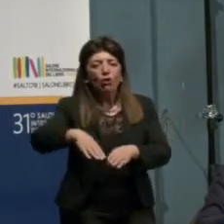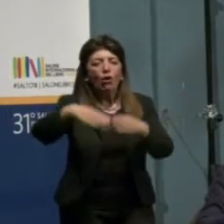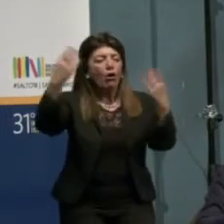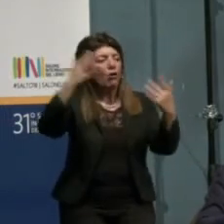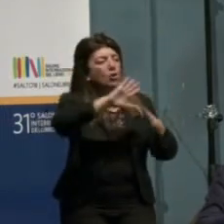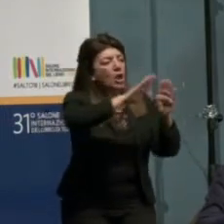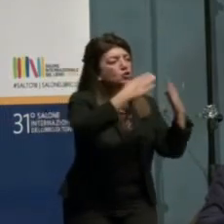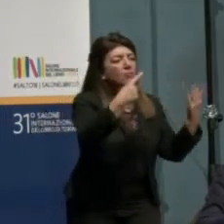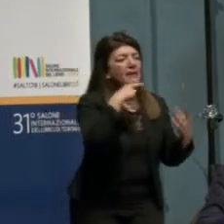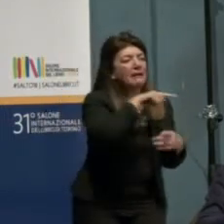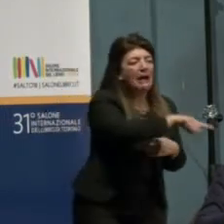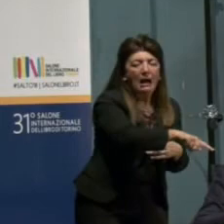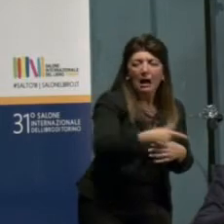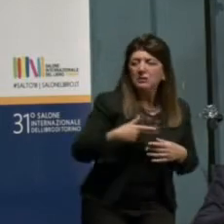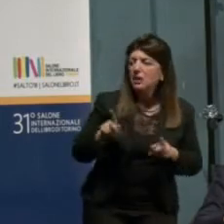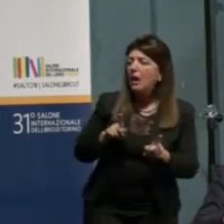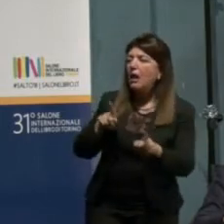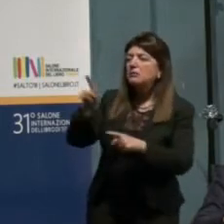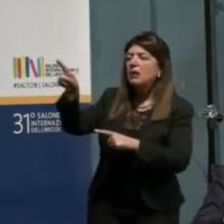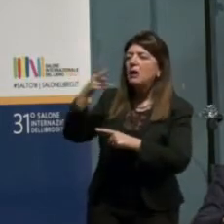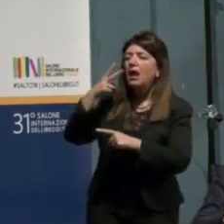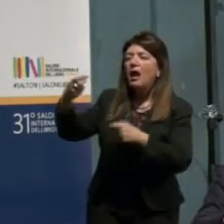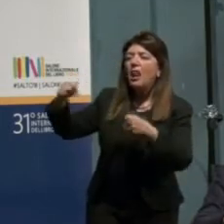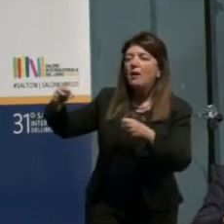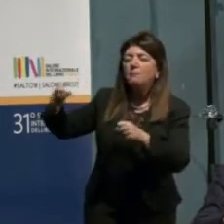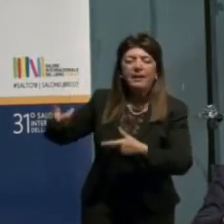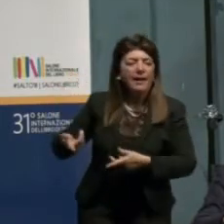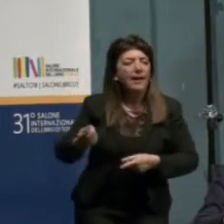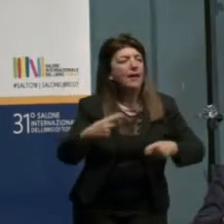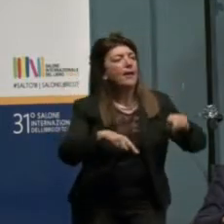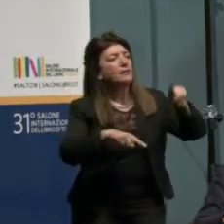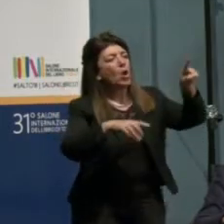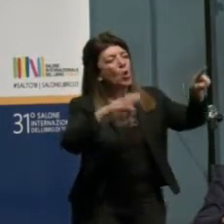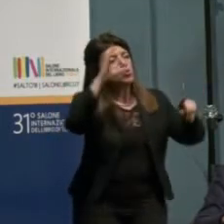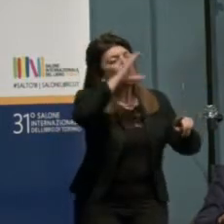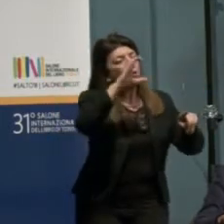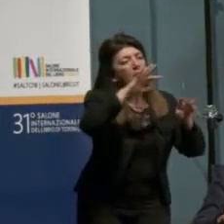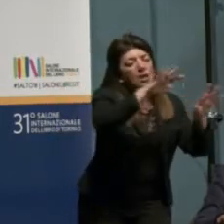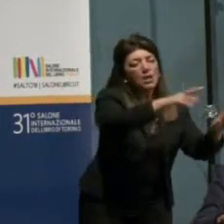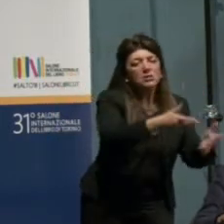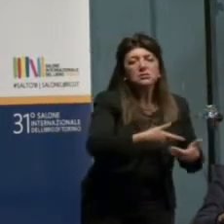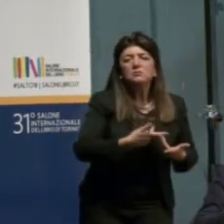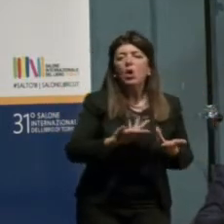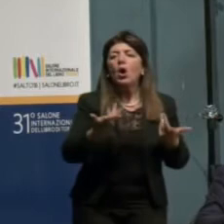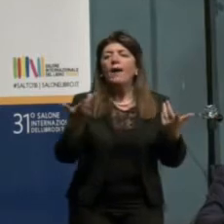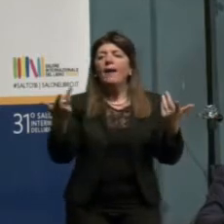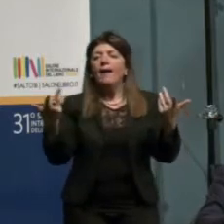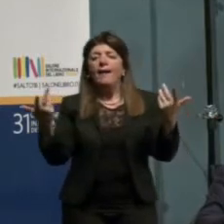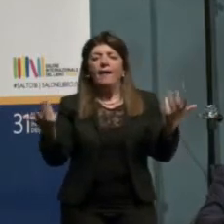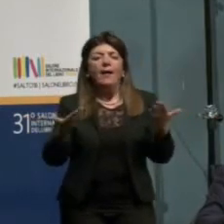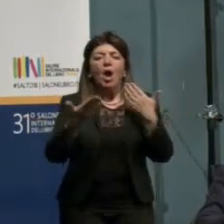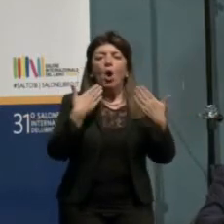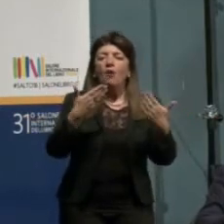di là dall'altra parte vanno venda delle lambrette e il turismo dall'altra parte il convegno